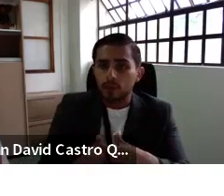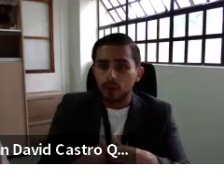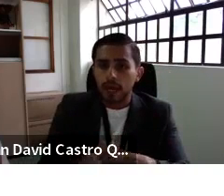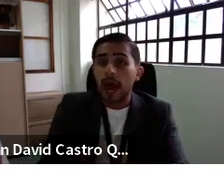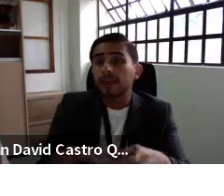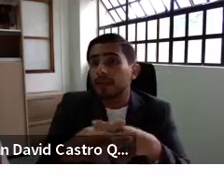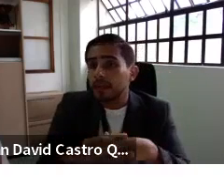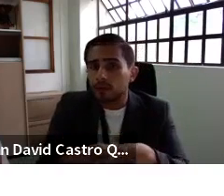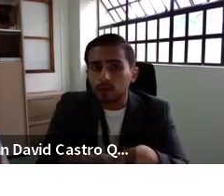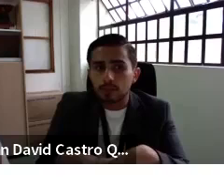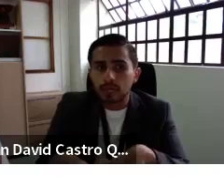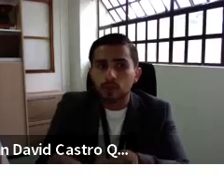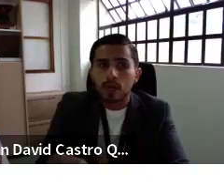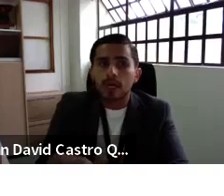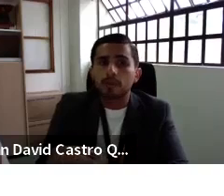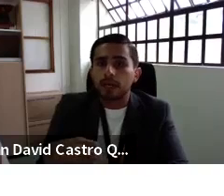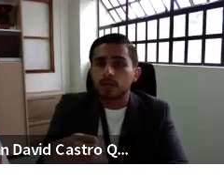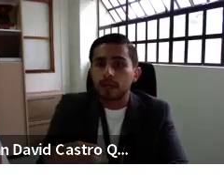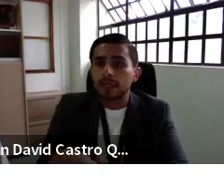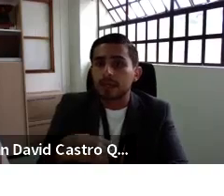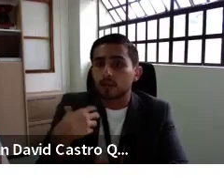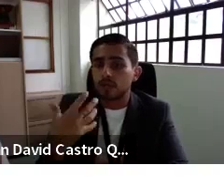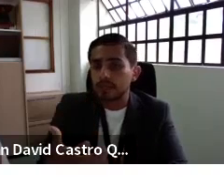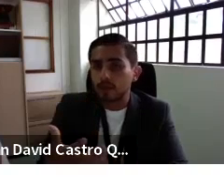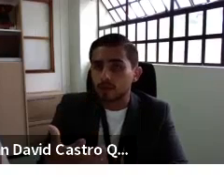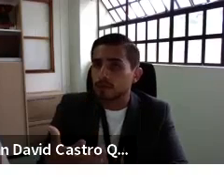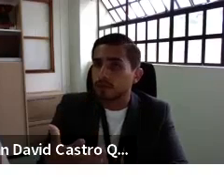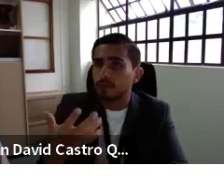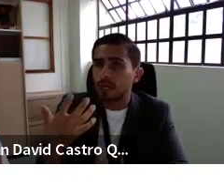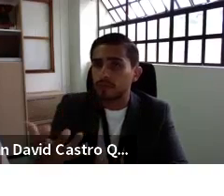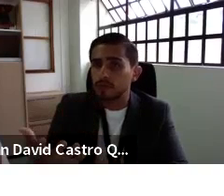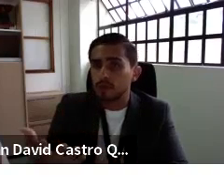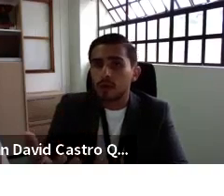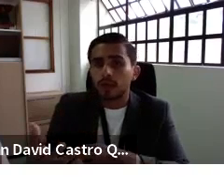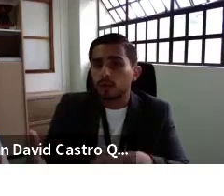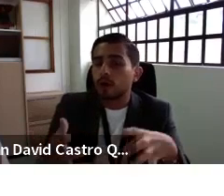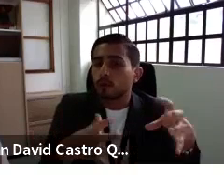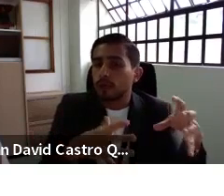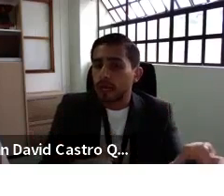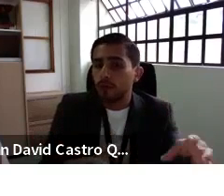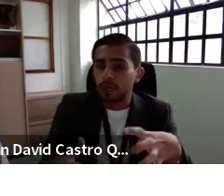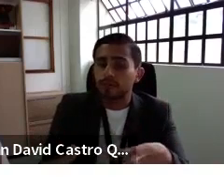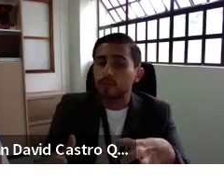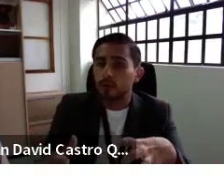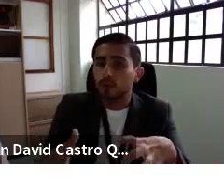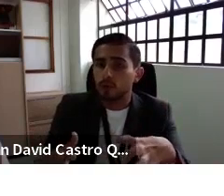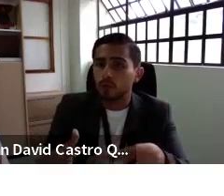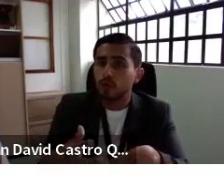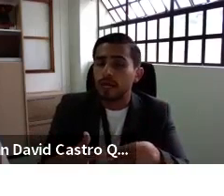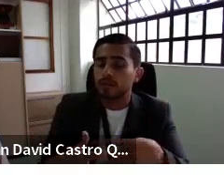yo adquirir conocimientos y para yo también desarrollar ese conocimiento en beneficio de una comunidad o en beneficio de unos o de la